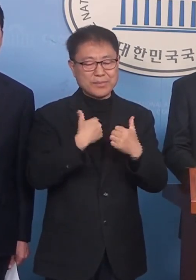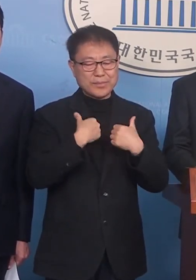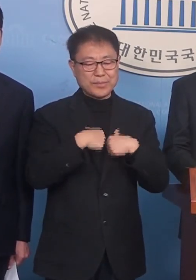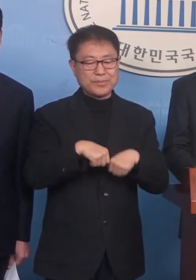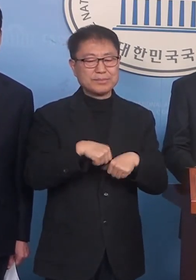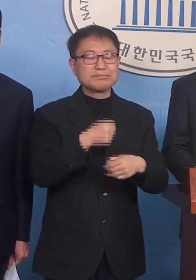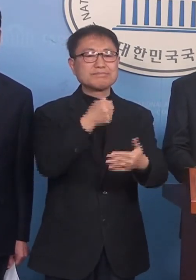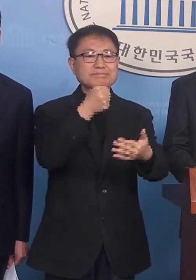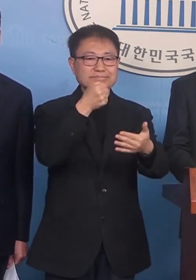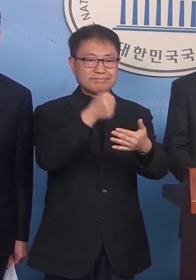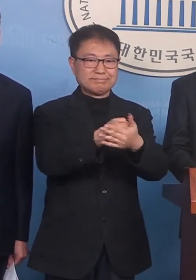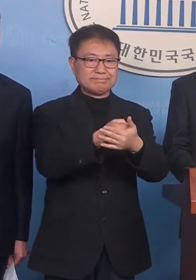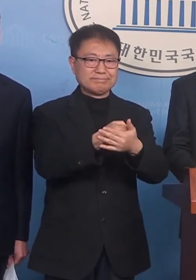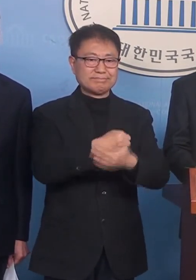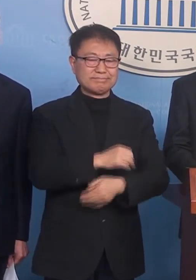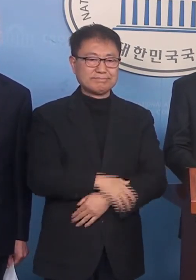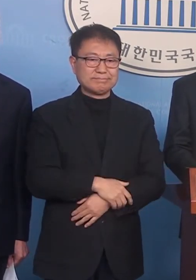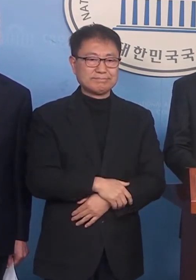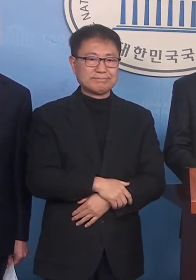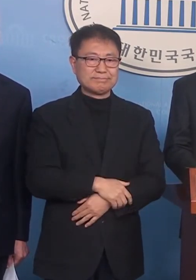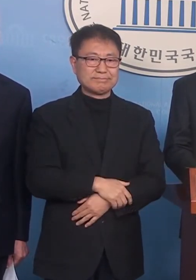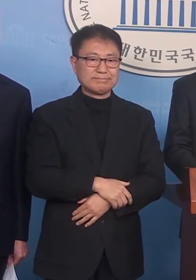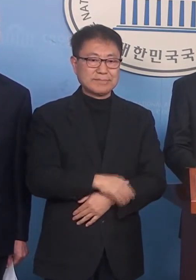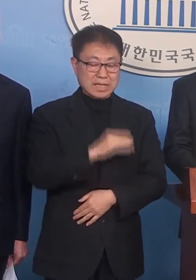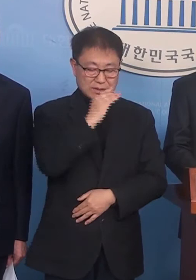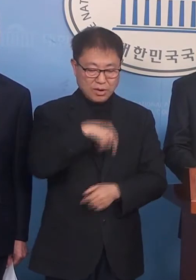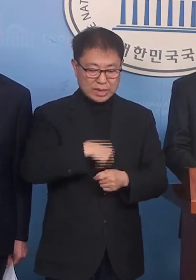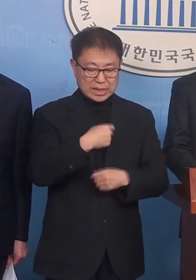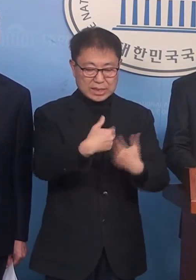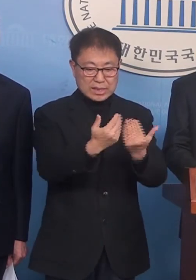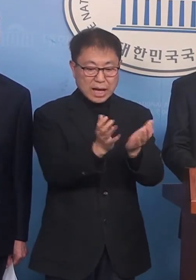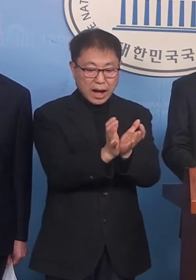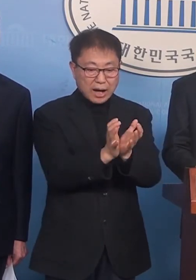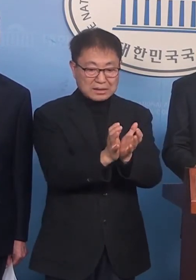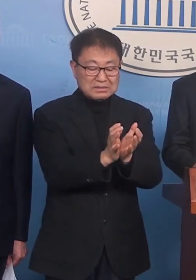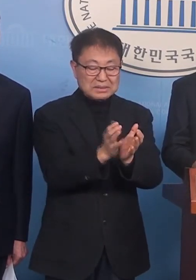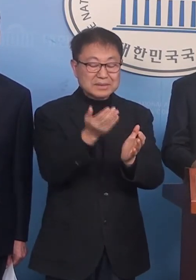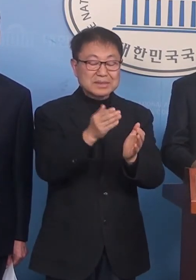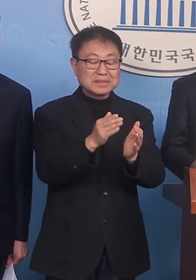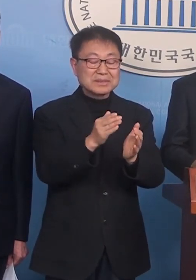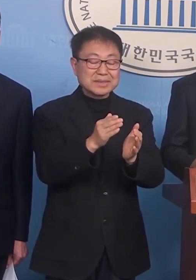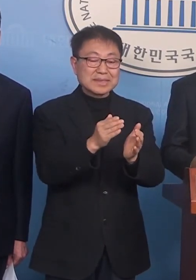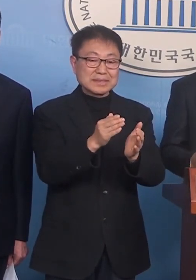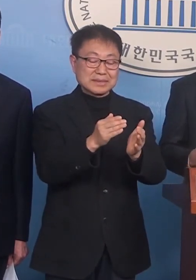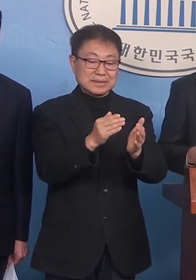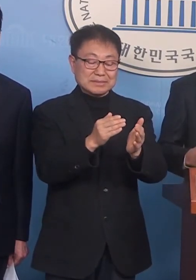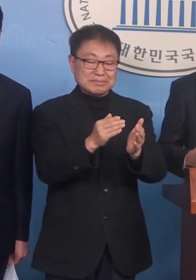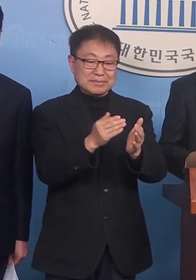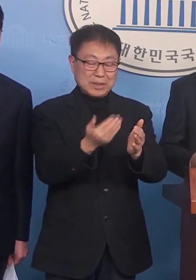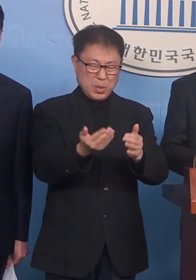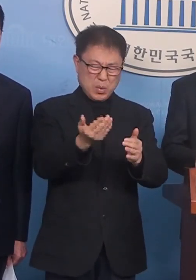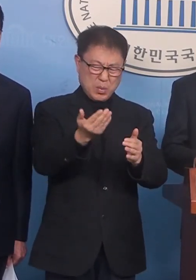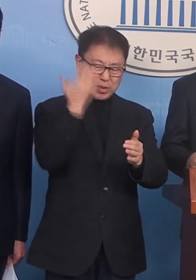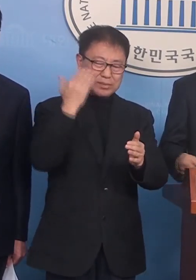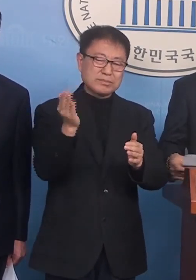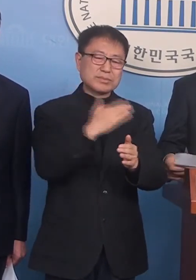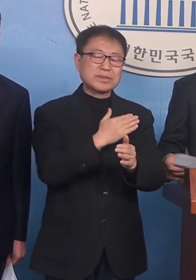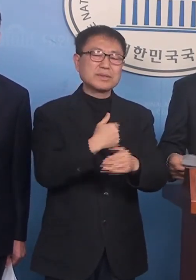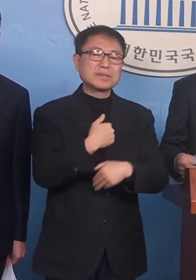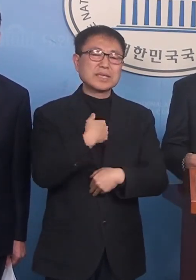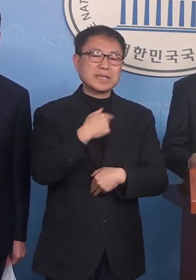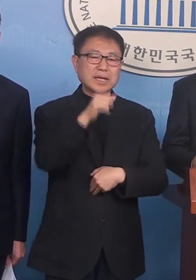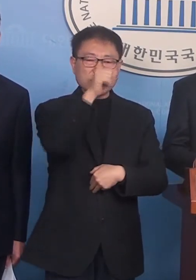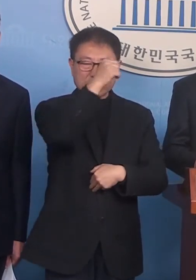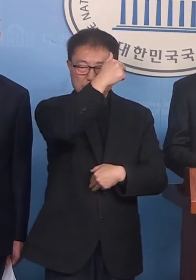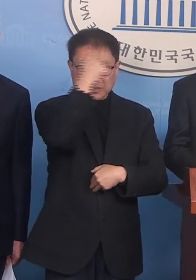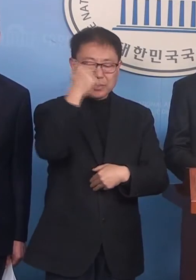내렸습니다. 작게는 정의당이 진전을 위해서였지만 궁극적으로는 오래전부터 제가